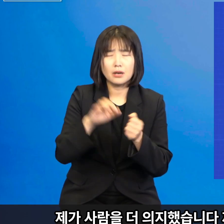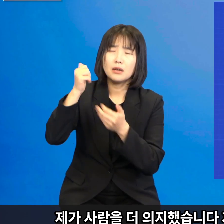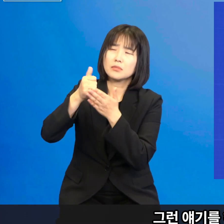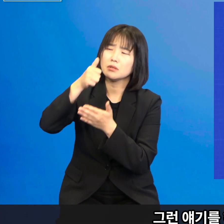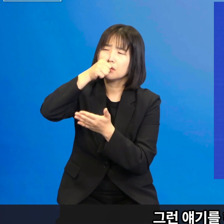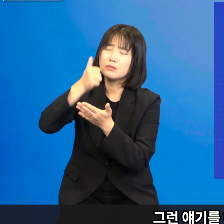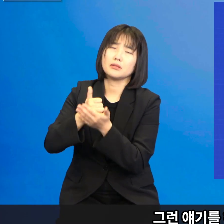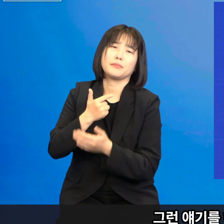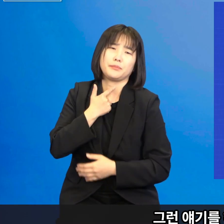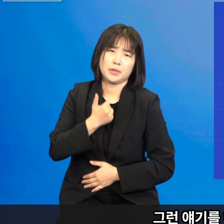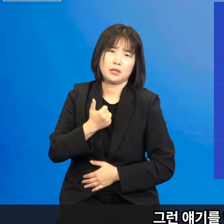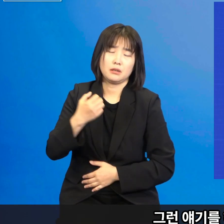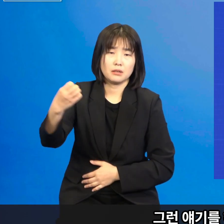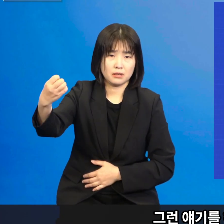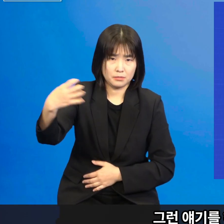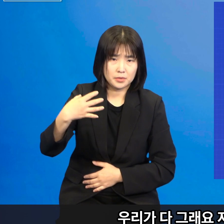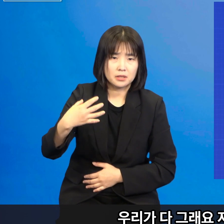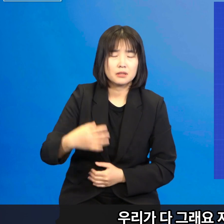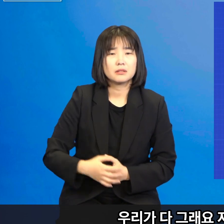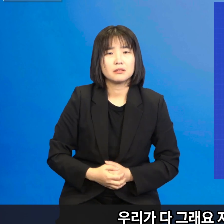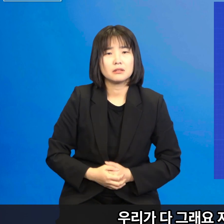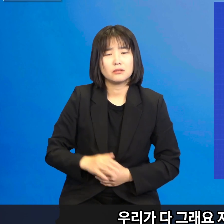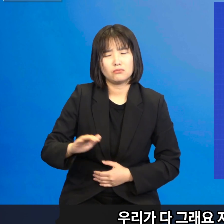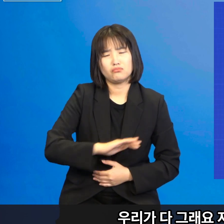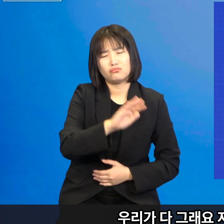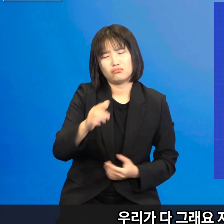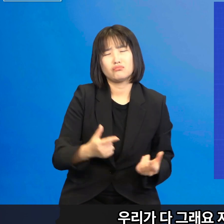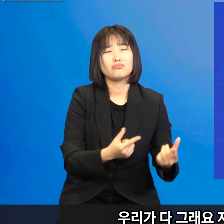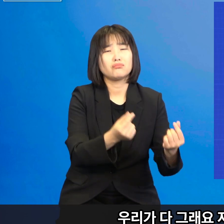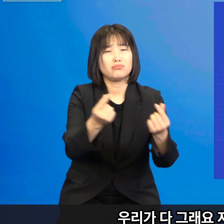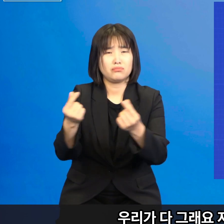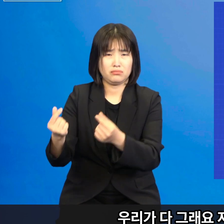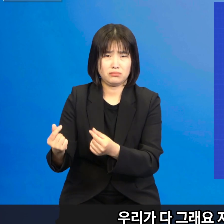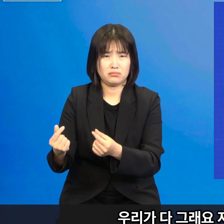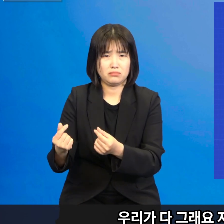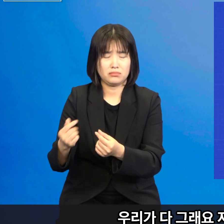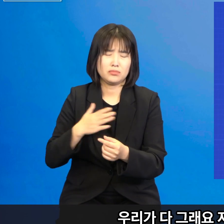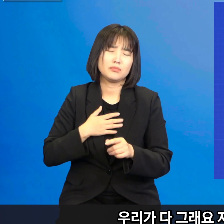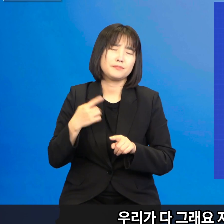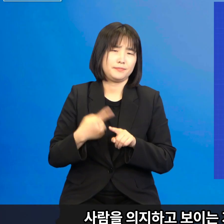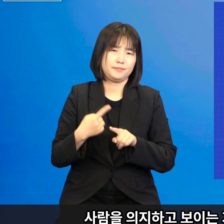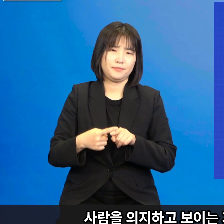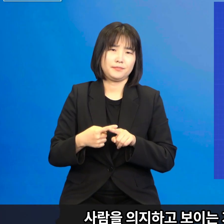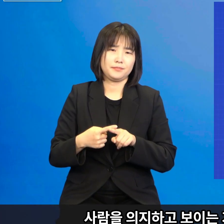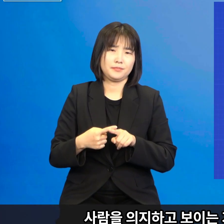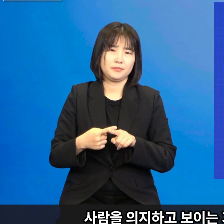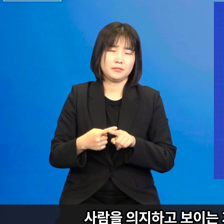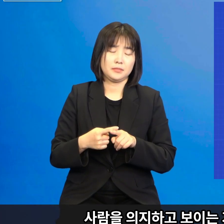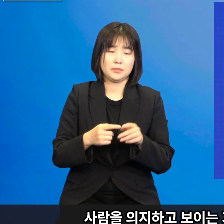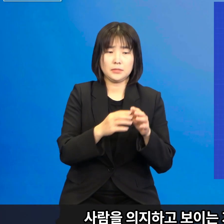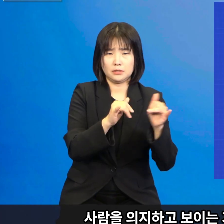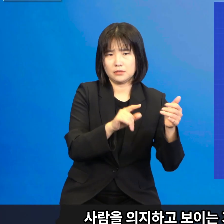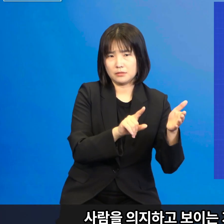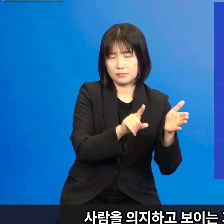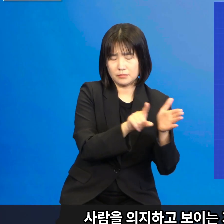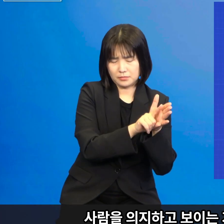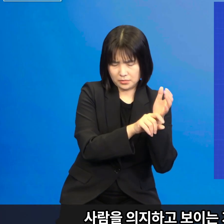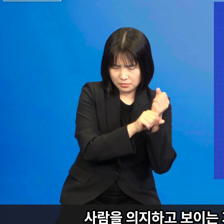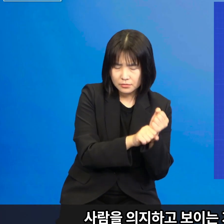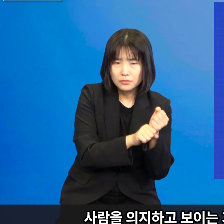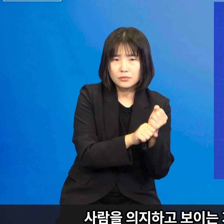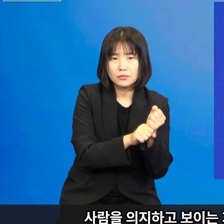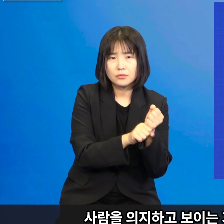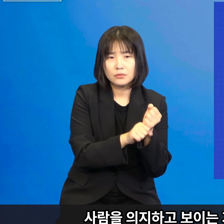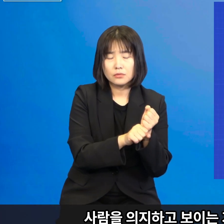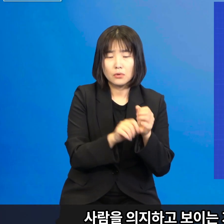범죄하였습니다. 그런 얘기를 하시더라고요. 우리가 다 그래요. 저도 마찬가지입니다. 사람 의지하고